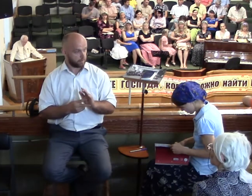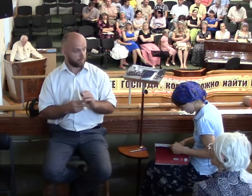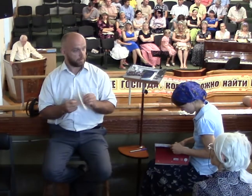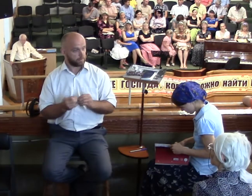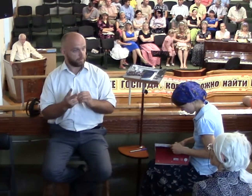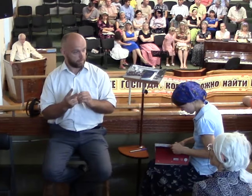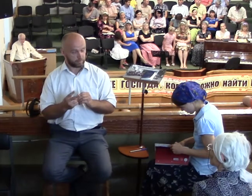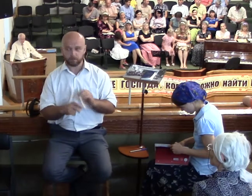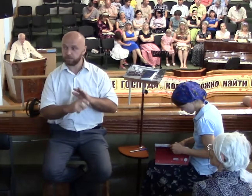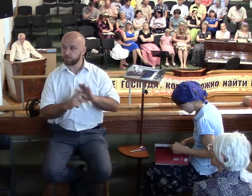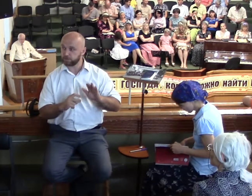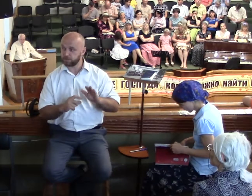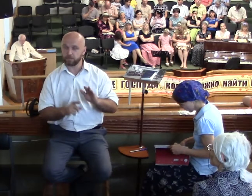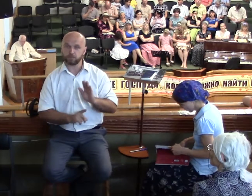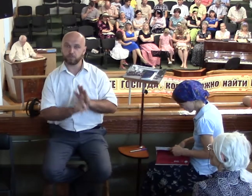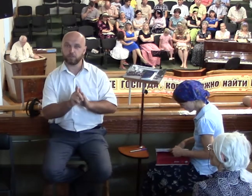Итак,